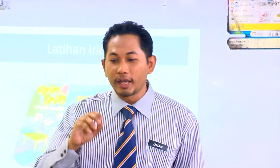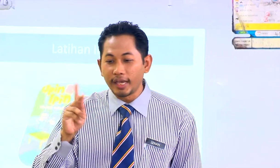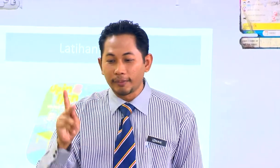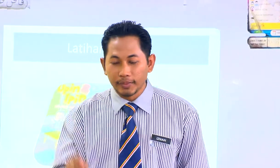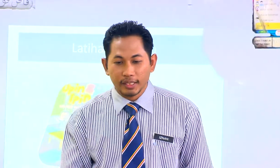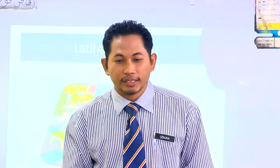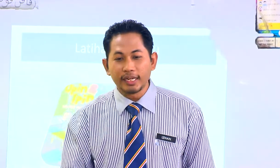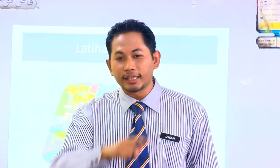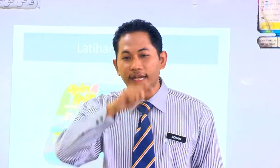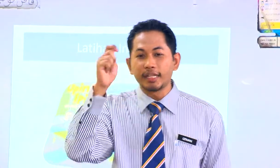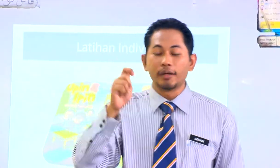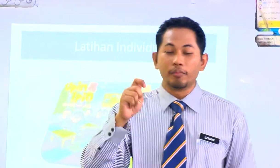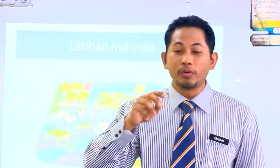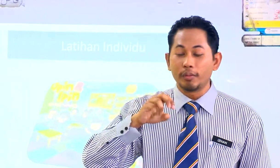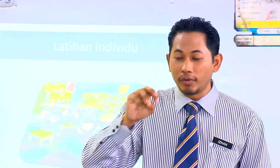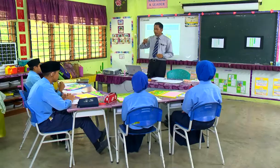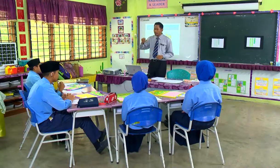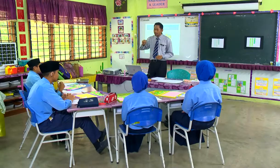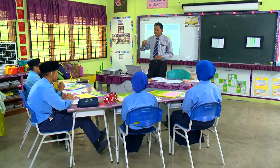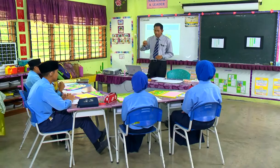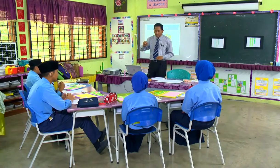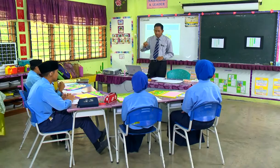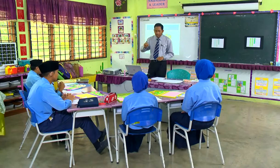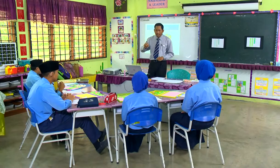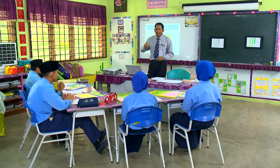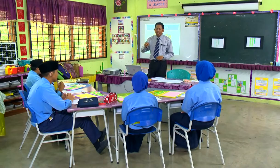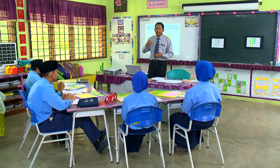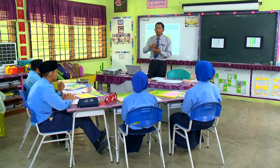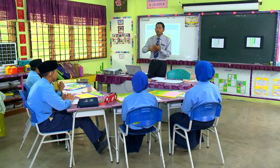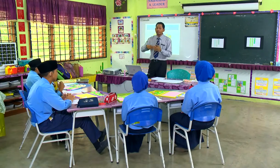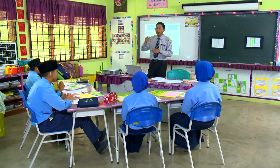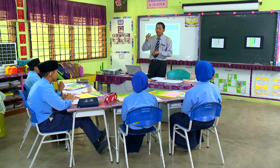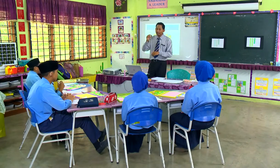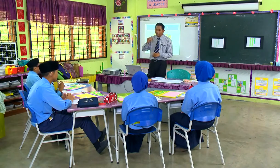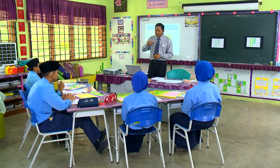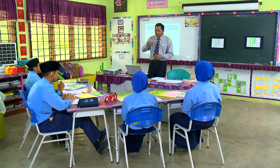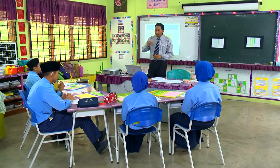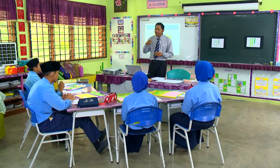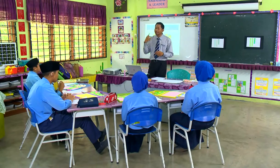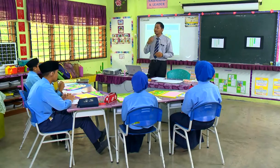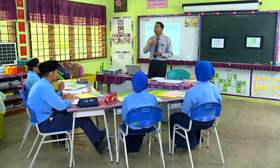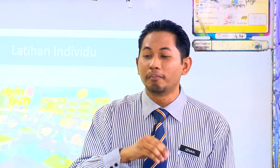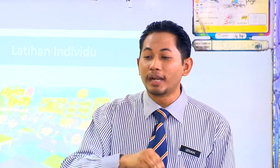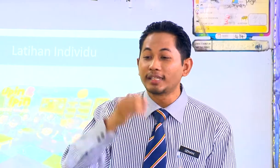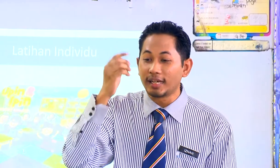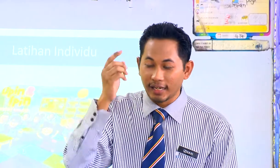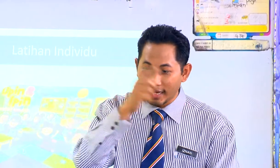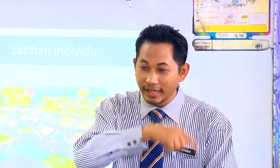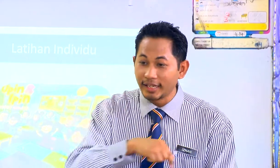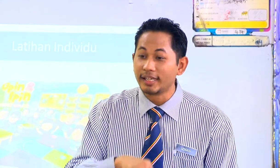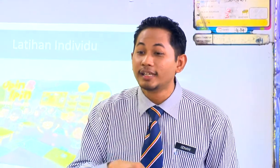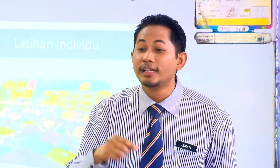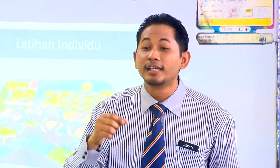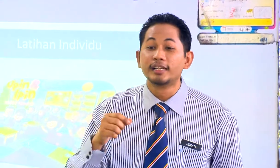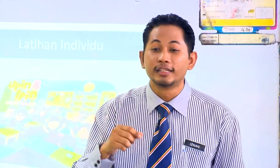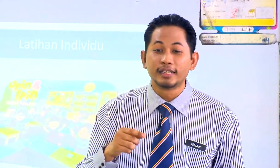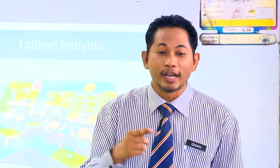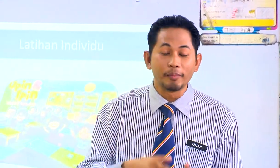Okey, saya nak tanya murid-murid. Okey, apa yang kita belajar hari ini? Apa?